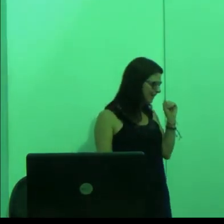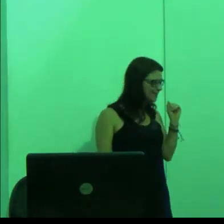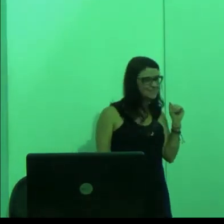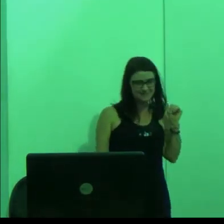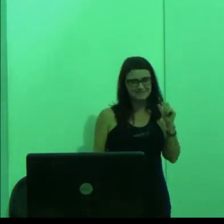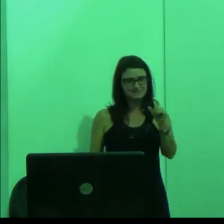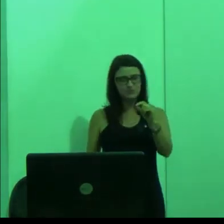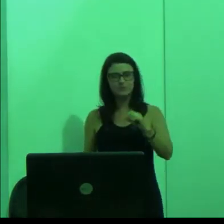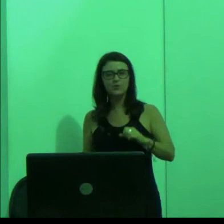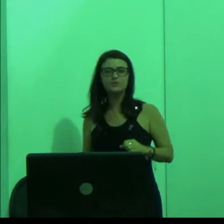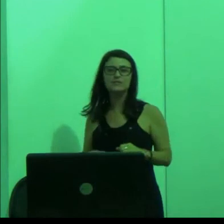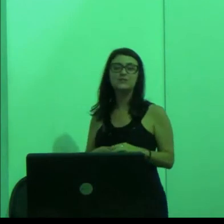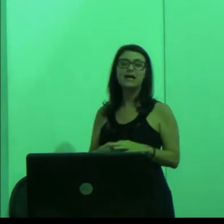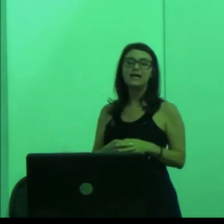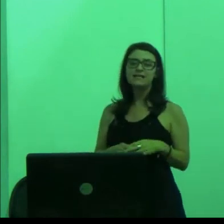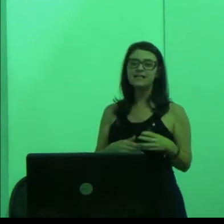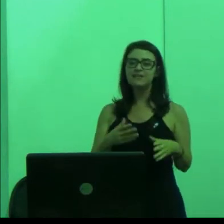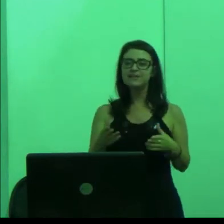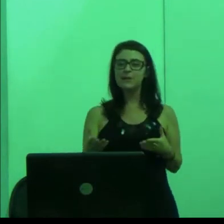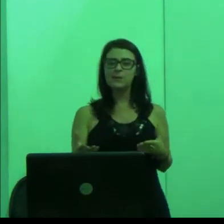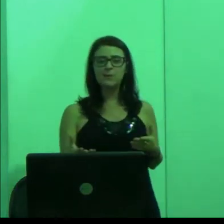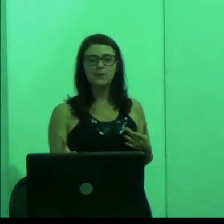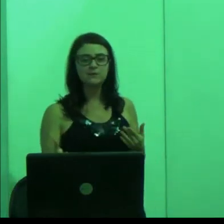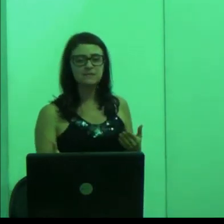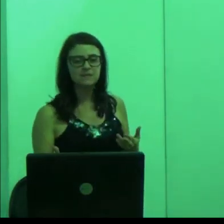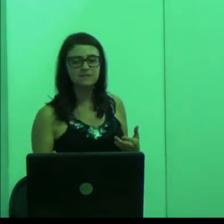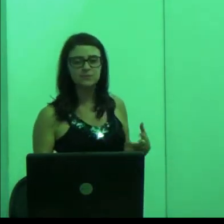Concordo, é muito bom esse texto. Que ele vai falar um pouco dessa questão da